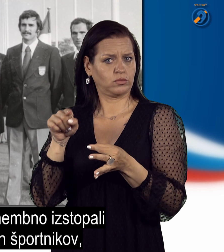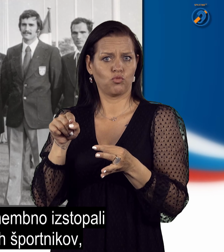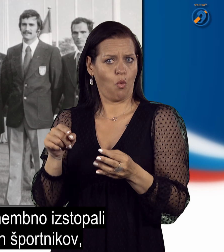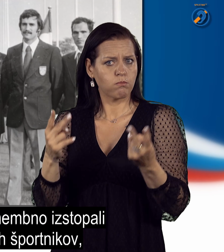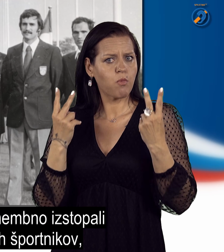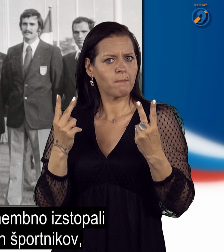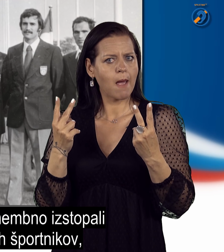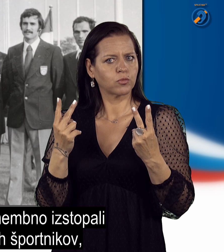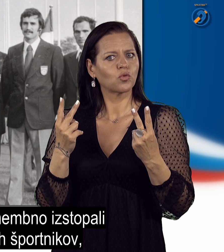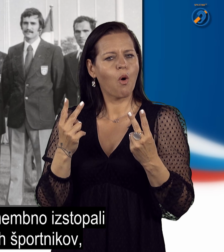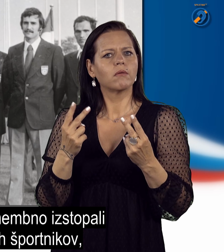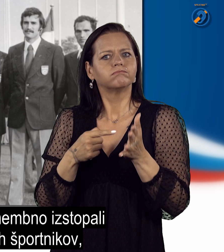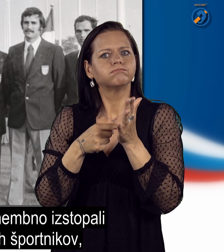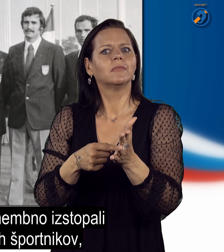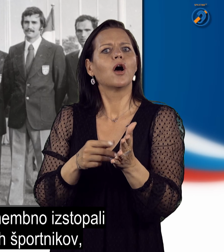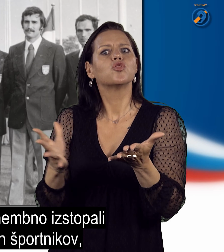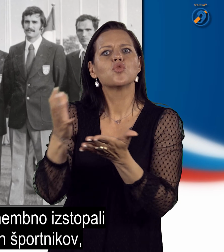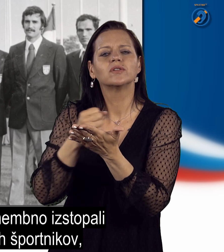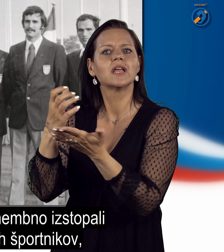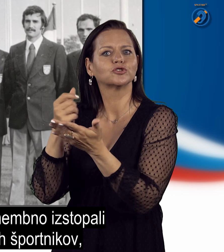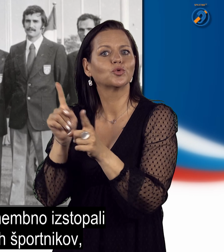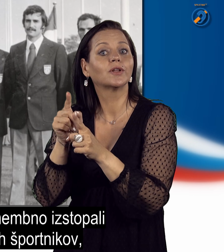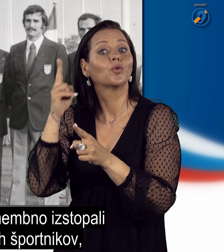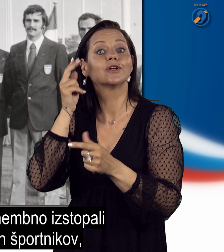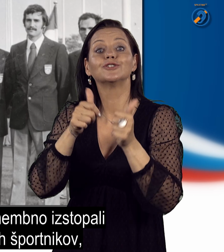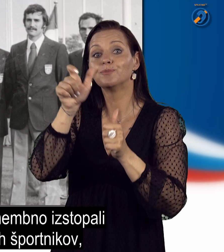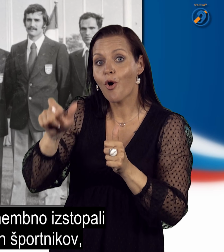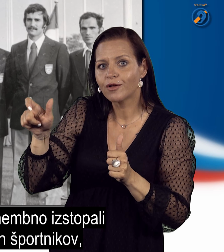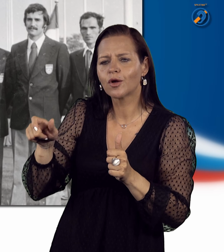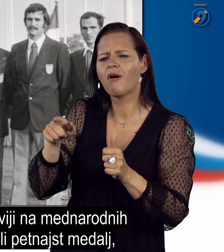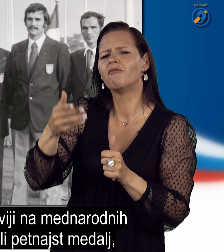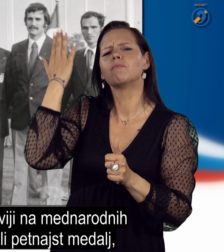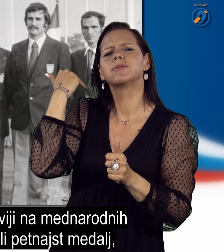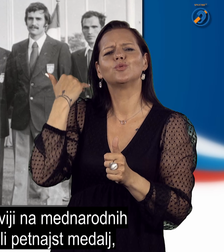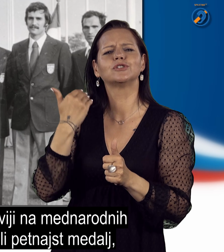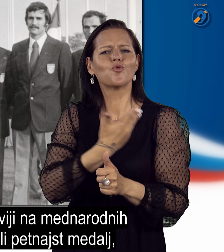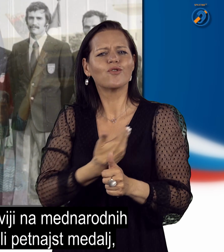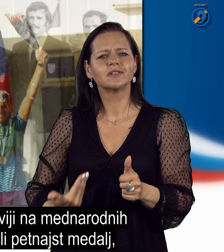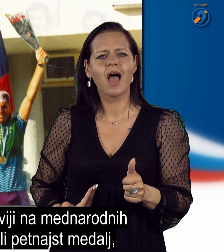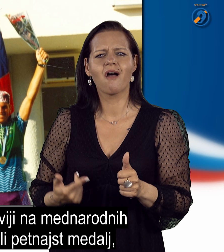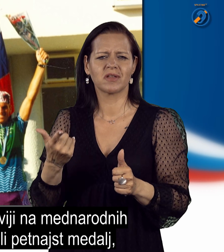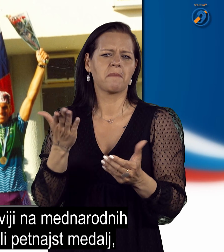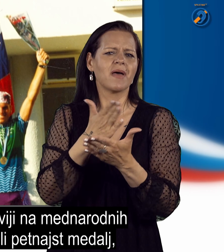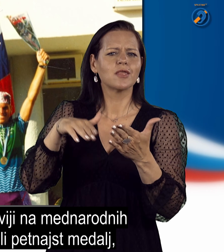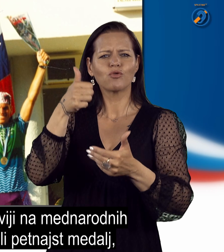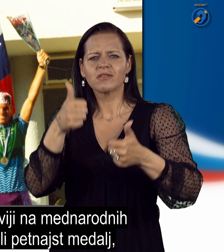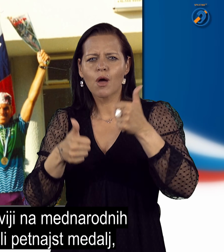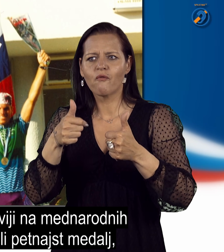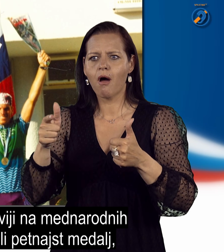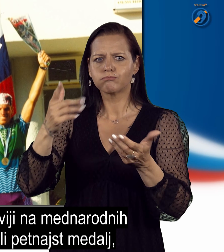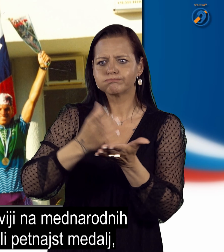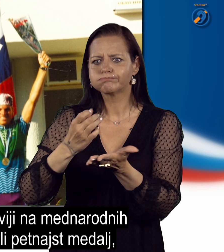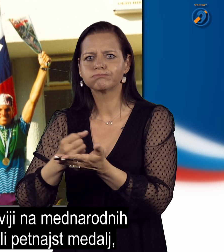Vse skozi so pomembno izstopali dosežki gluhih športnikov, ki so v bivši Jugoslaviji na mednarodnih tekmovanjih